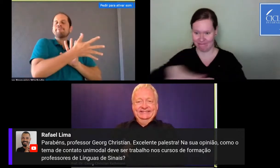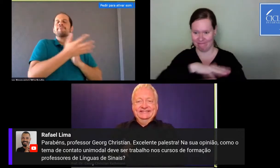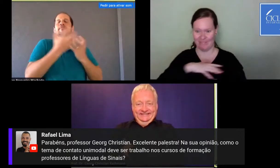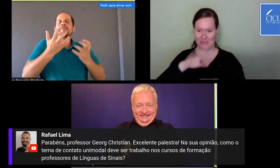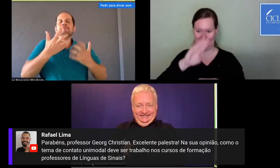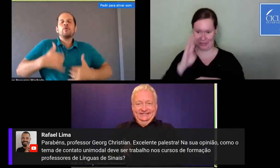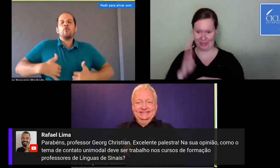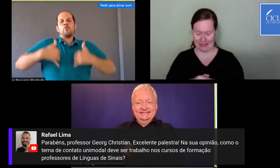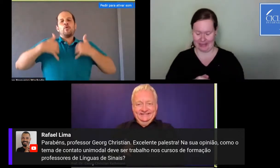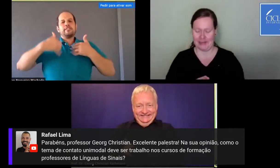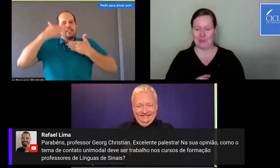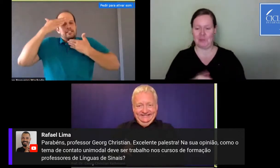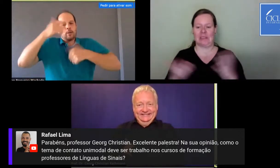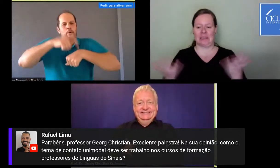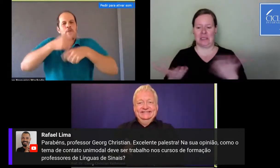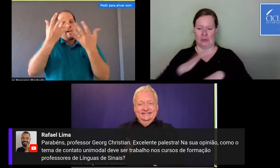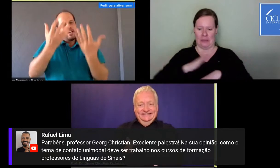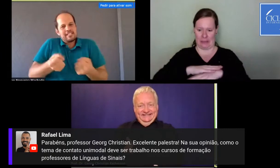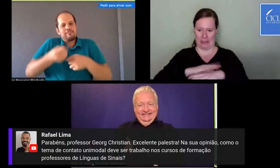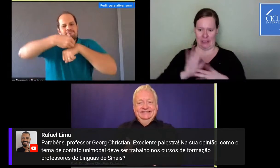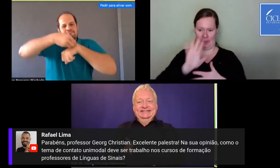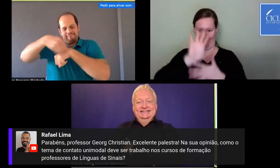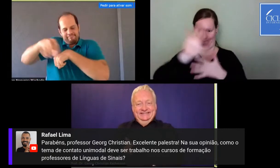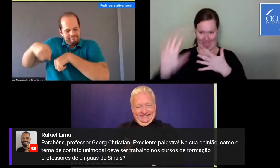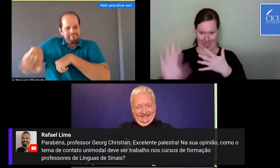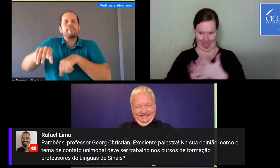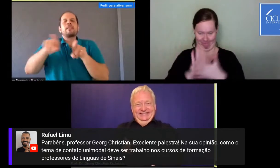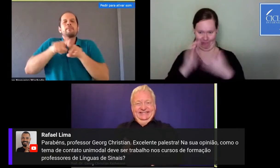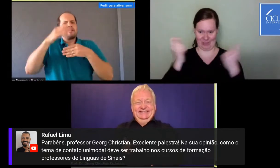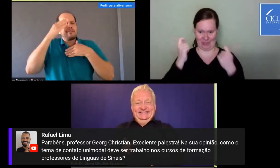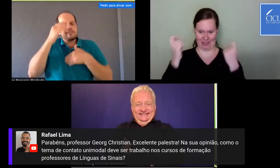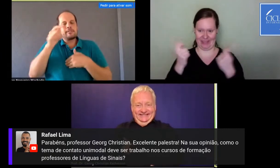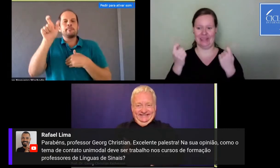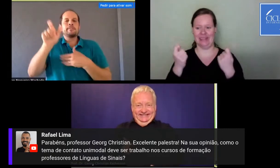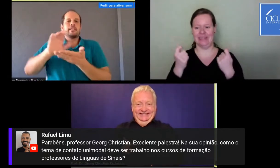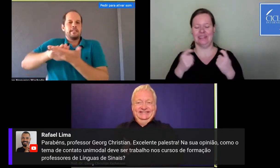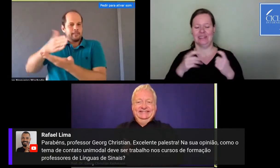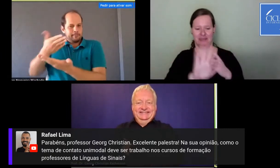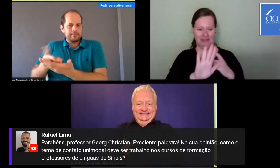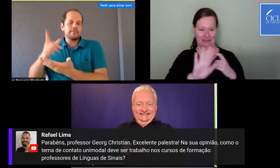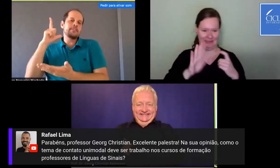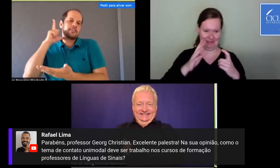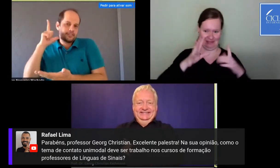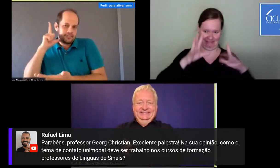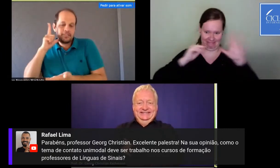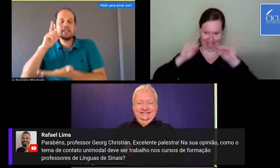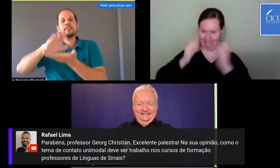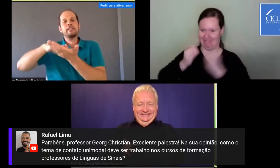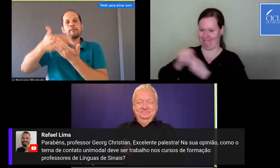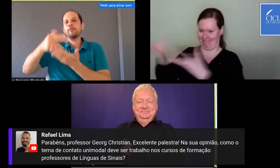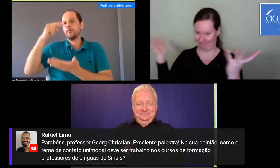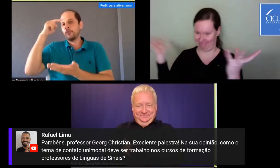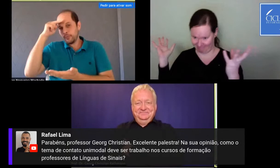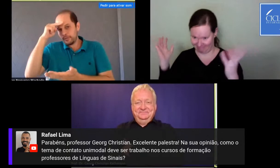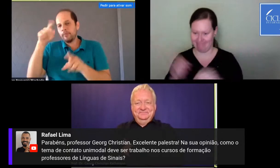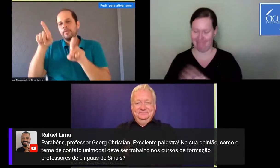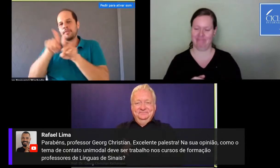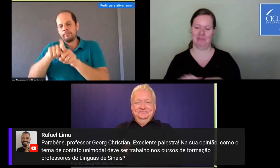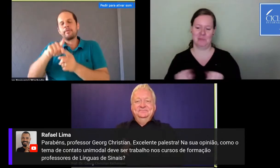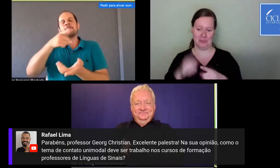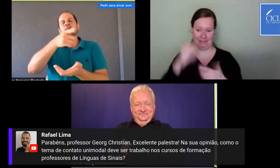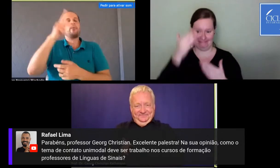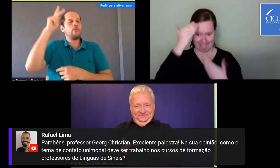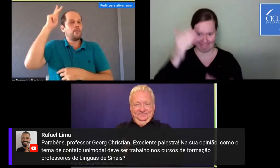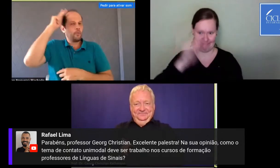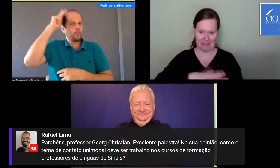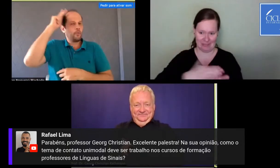Cinco Internelis, eu tenho o orgulho de ter feito parte disso, de compartilhar com vocês todo esse conhecimento, de ter trabalhado aqui com Iona